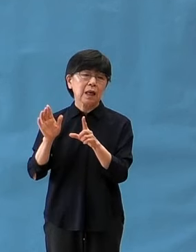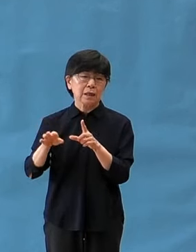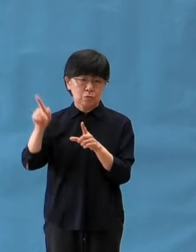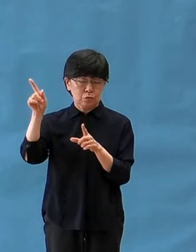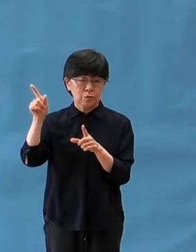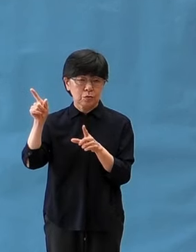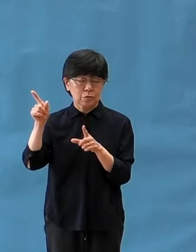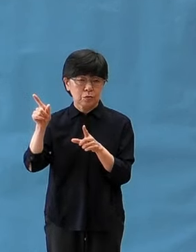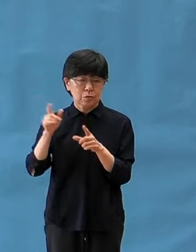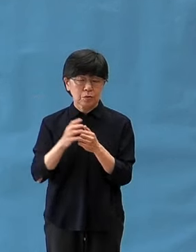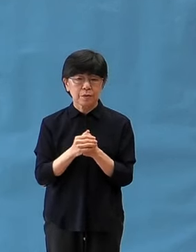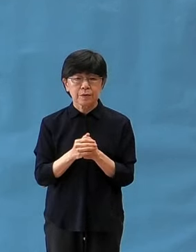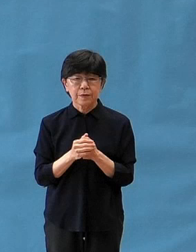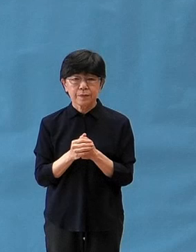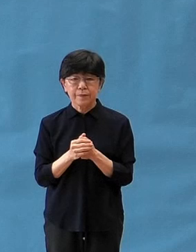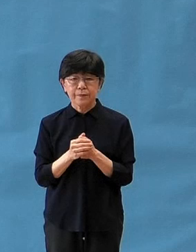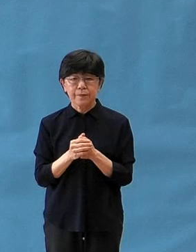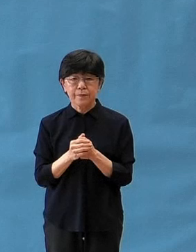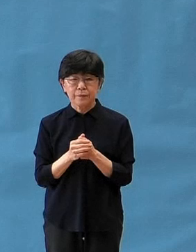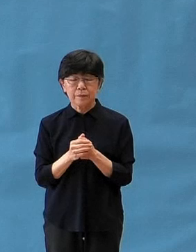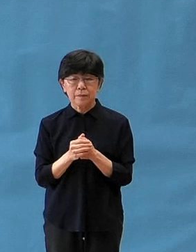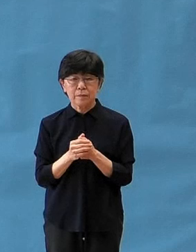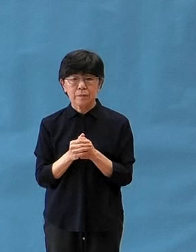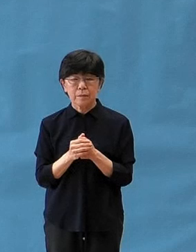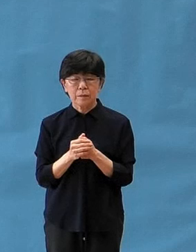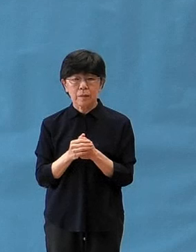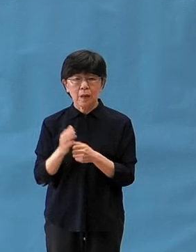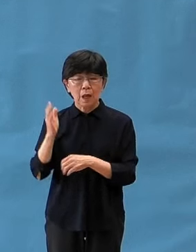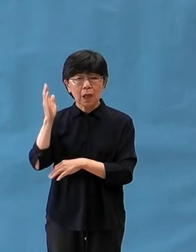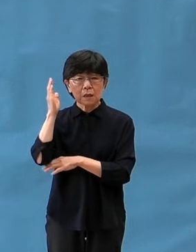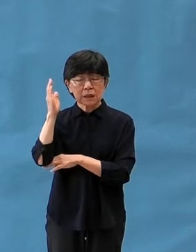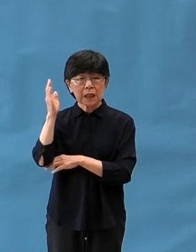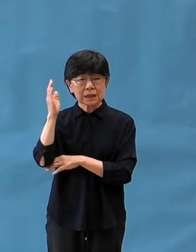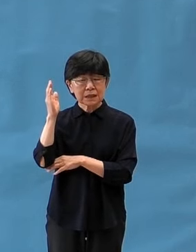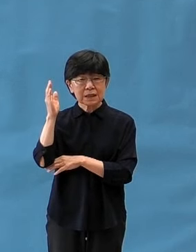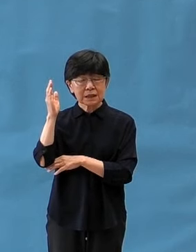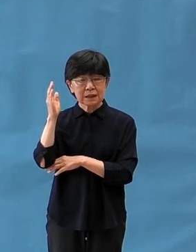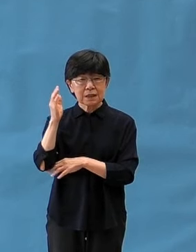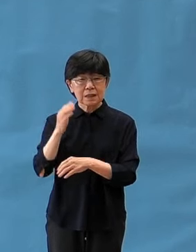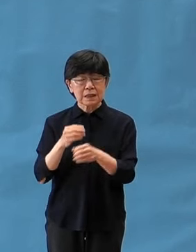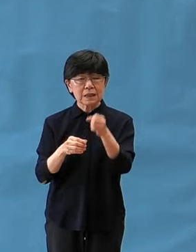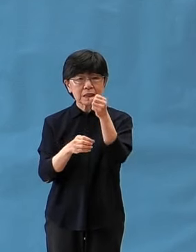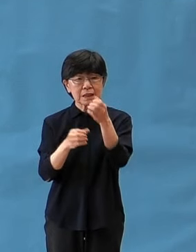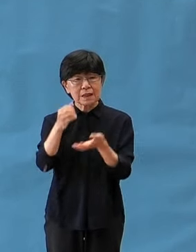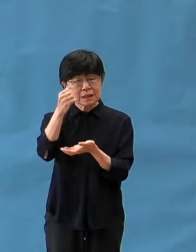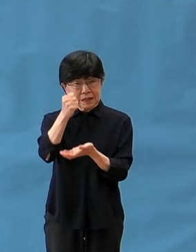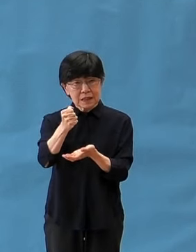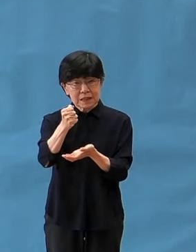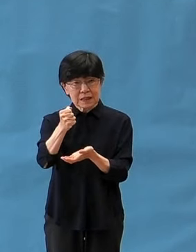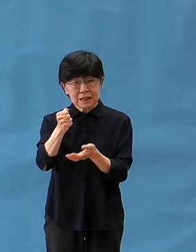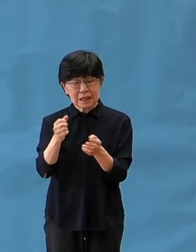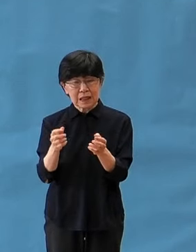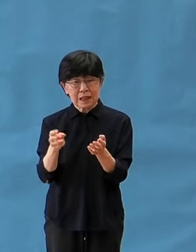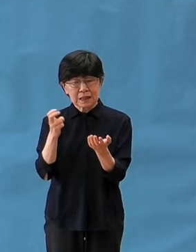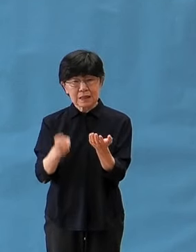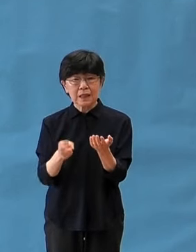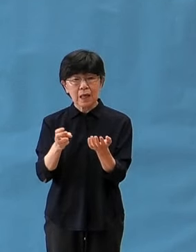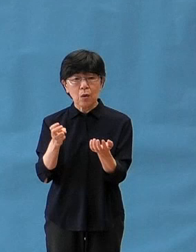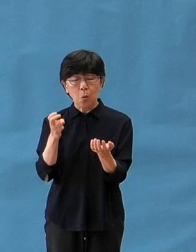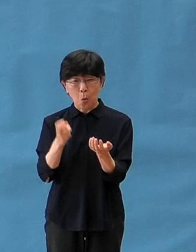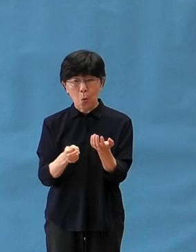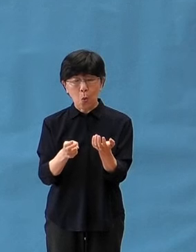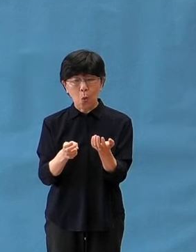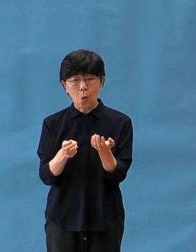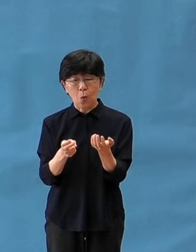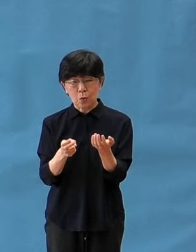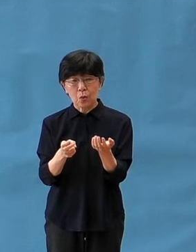今、ね、その政治資金収支報告書に記載がたくさんあった国会議員さんが自民党の中に